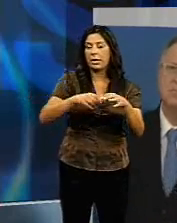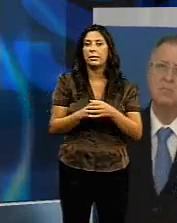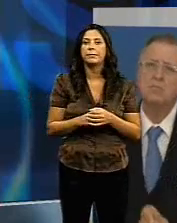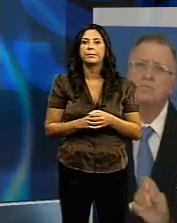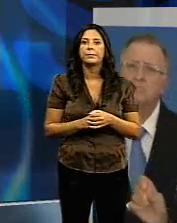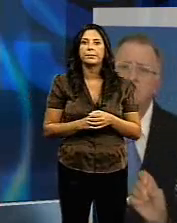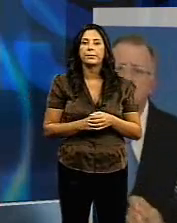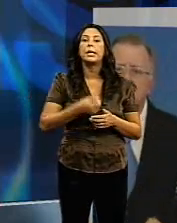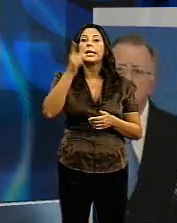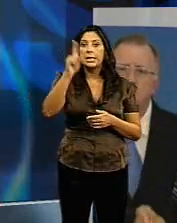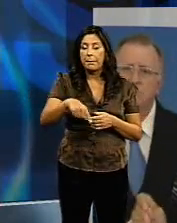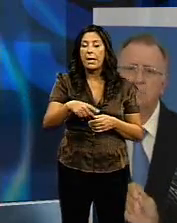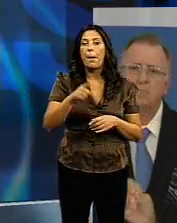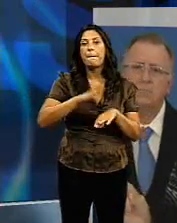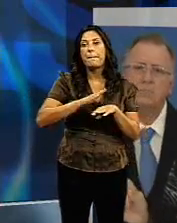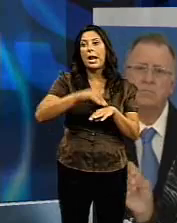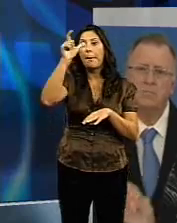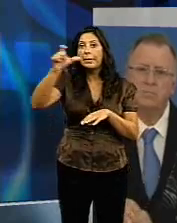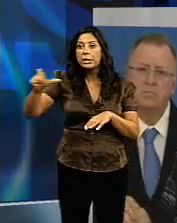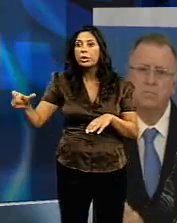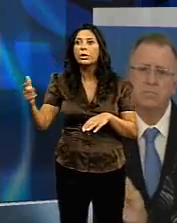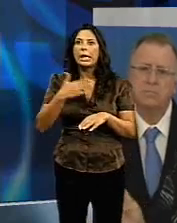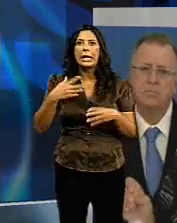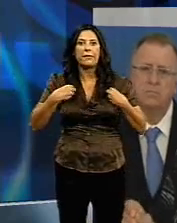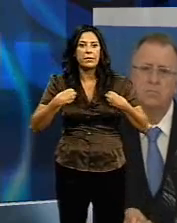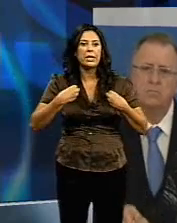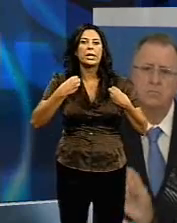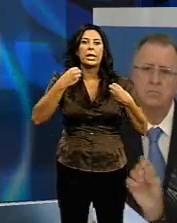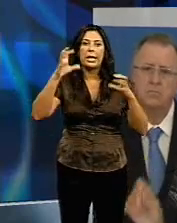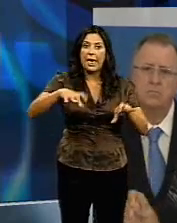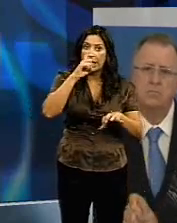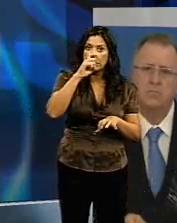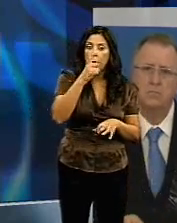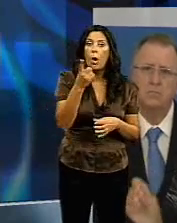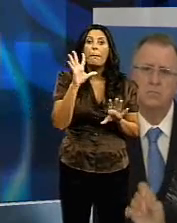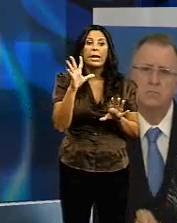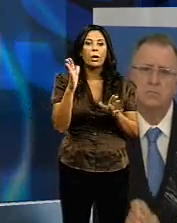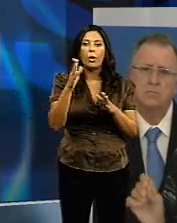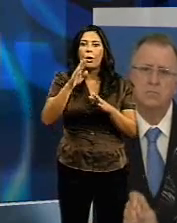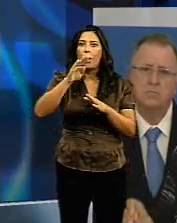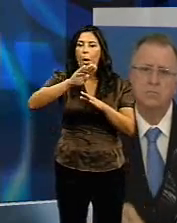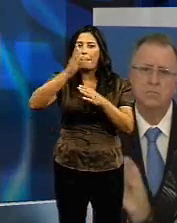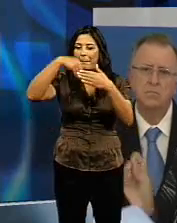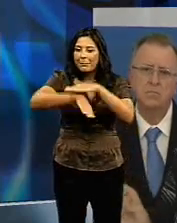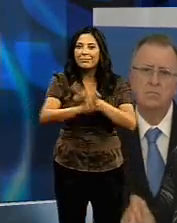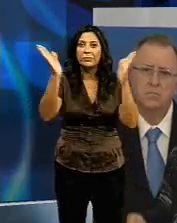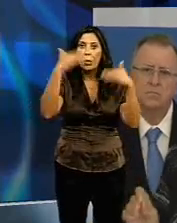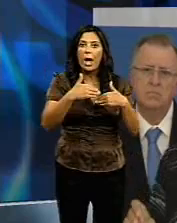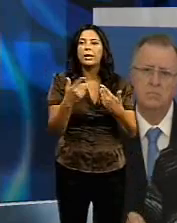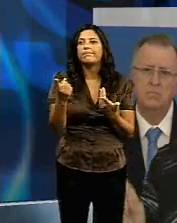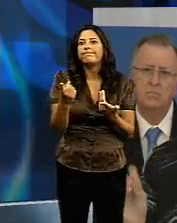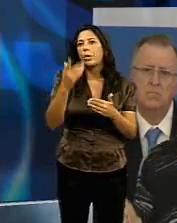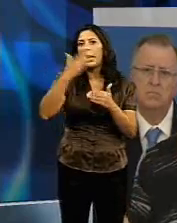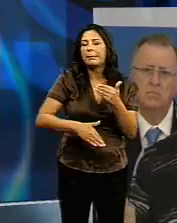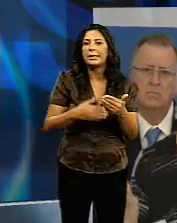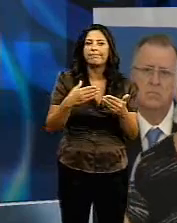zona y para que haya gente que quiere vivir en el casco histórico y que el no disponer de un aparcamiento subterráneo no sea un límite